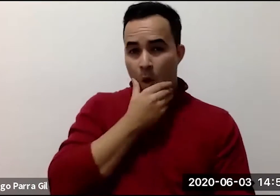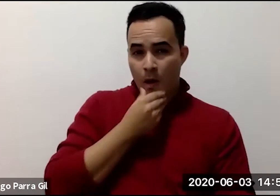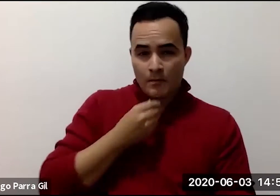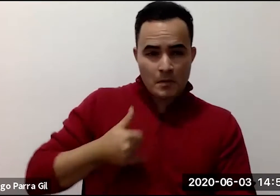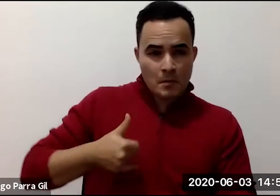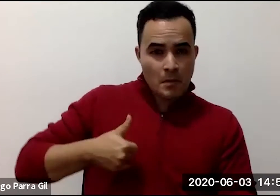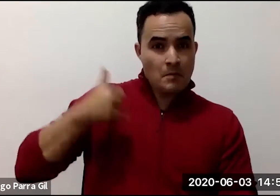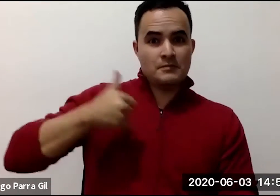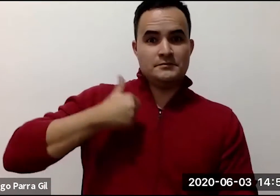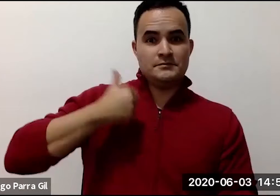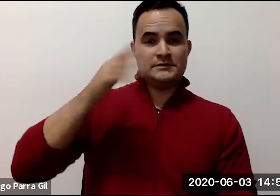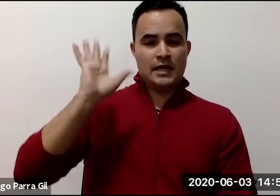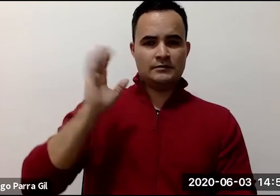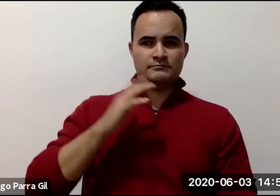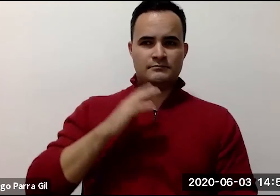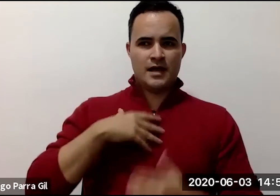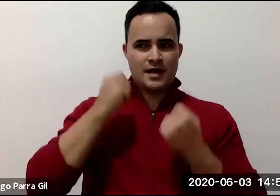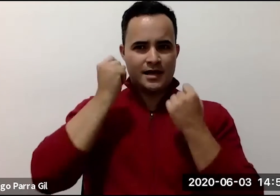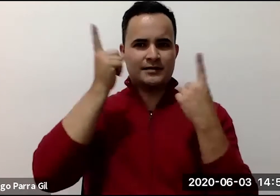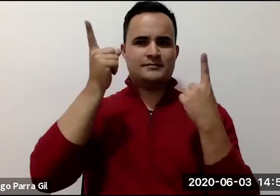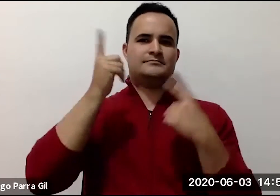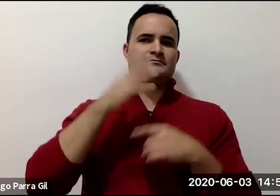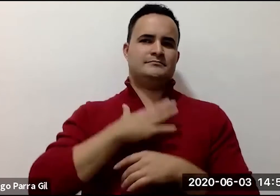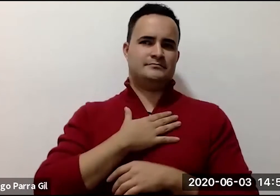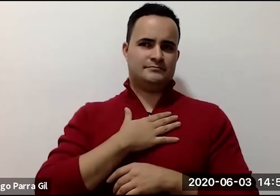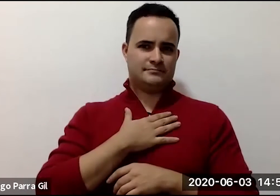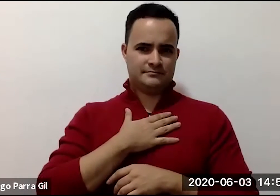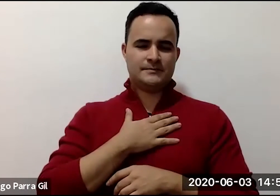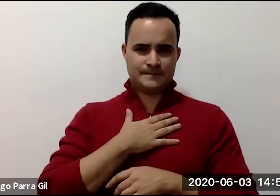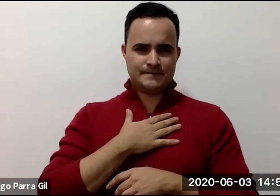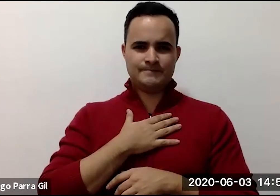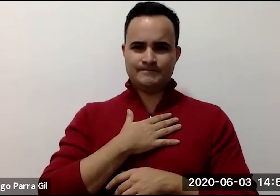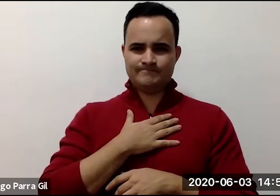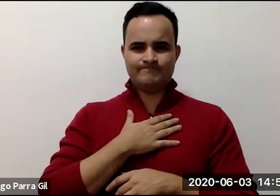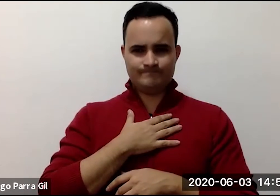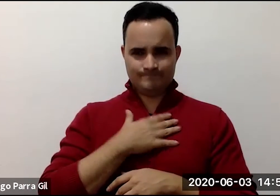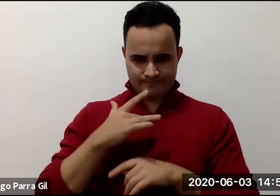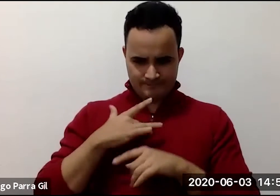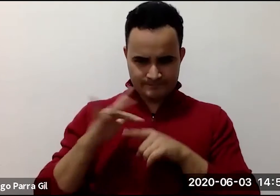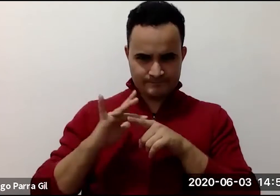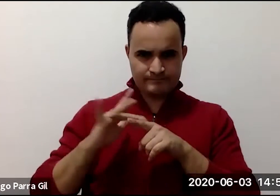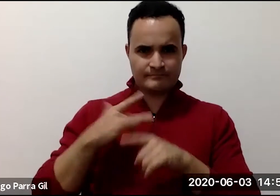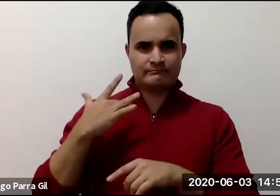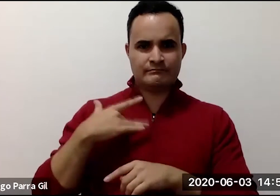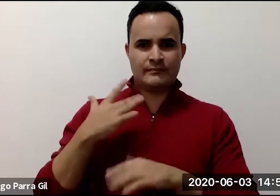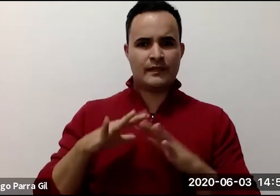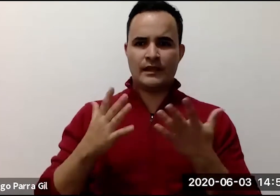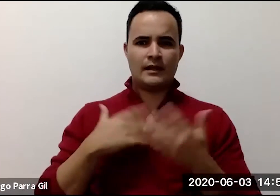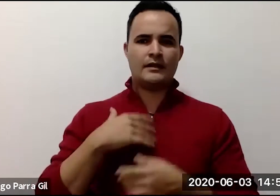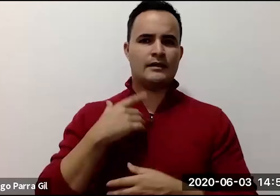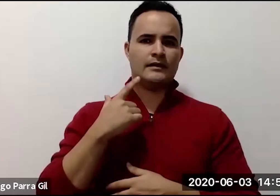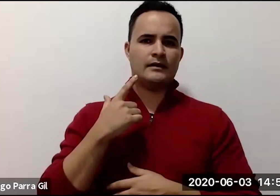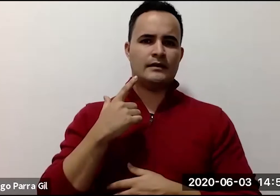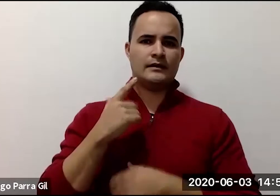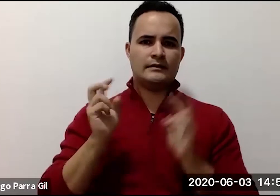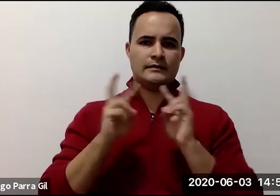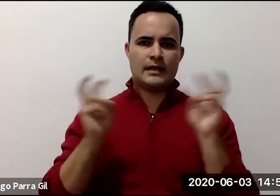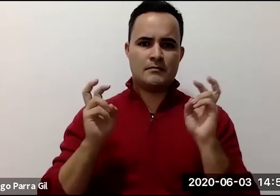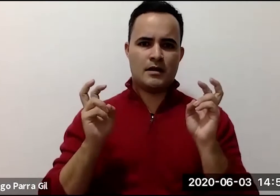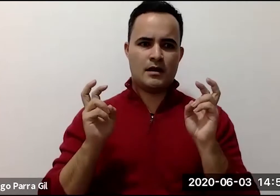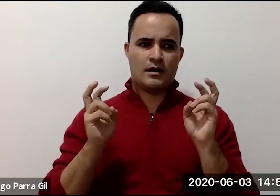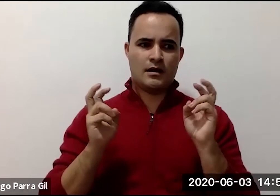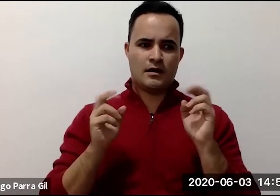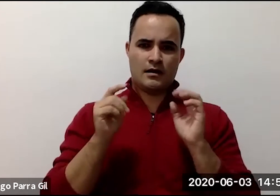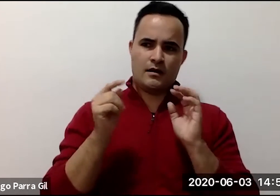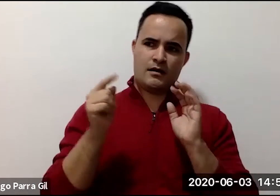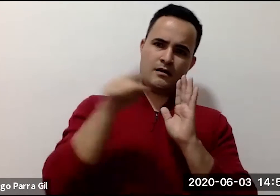ser normal, ¿no? No me gustaba enseñar o mostrar esa debilidad que es